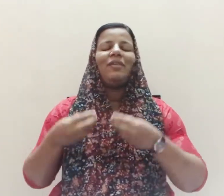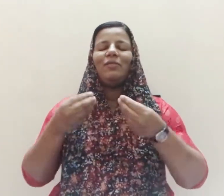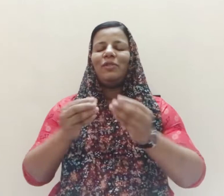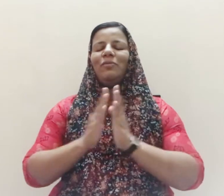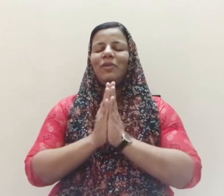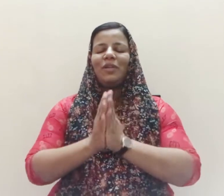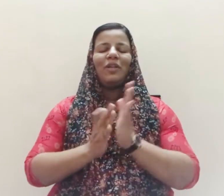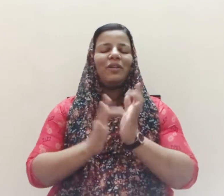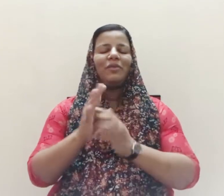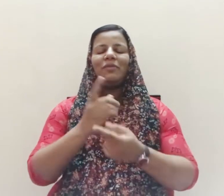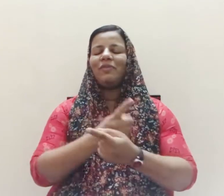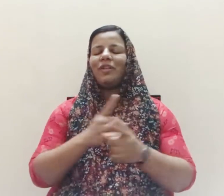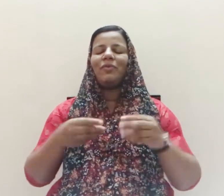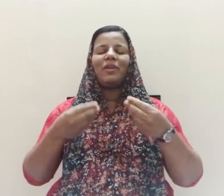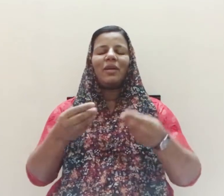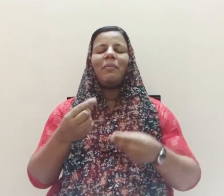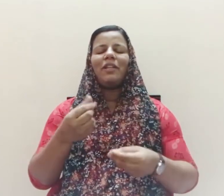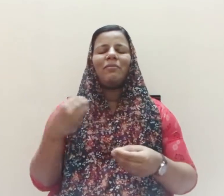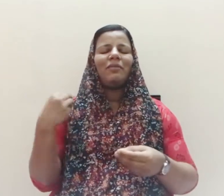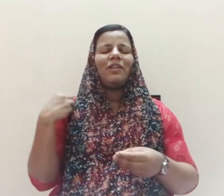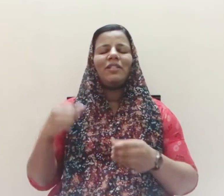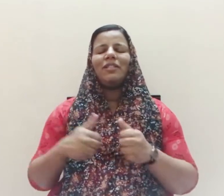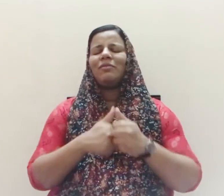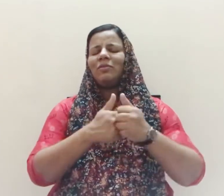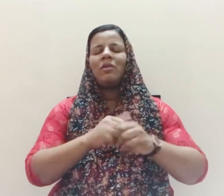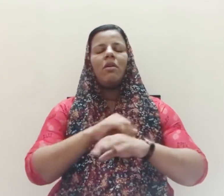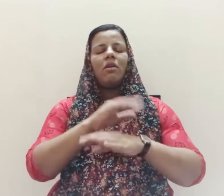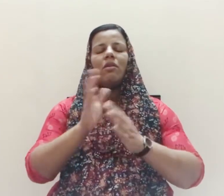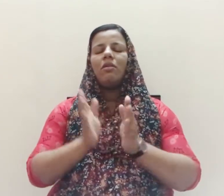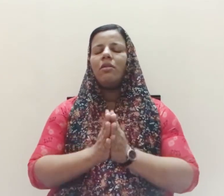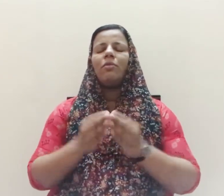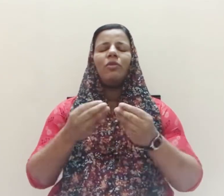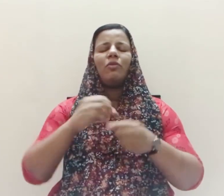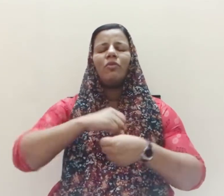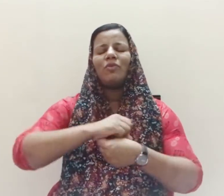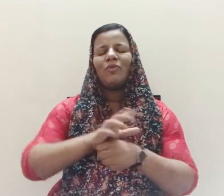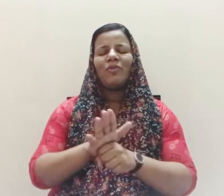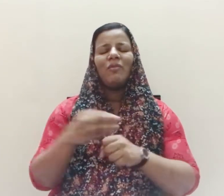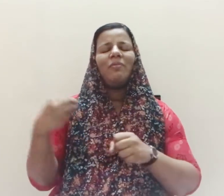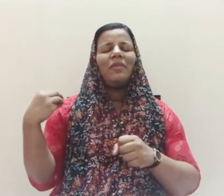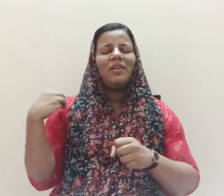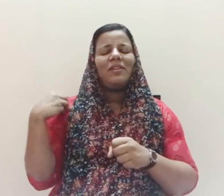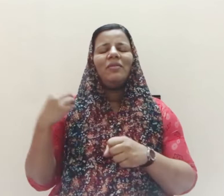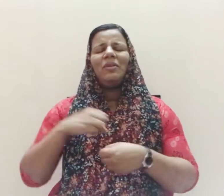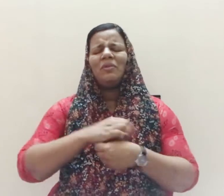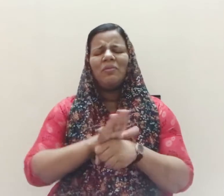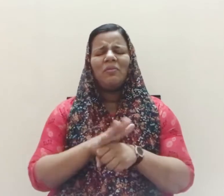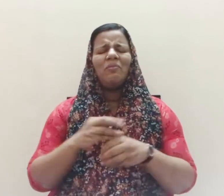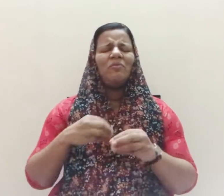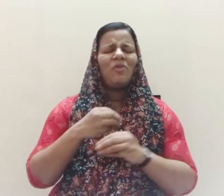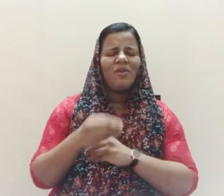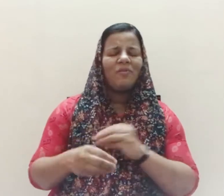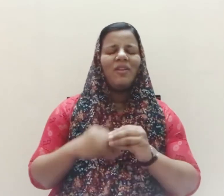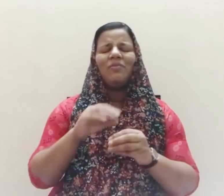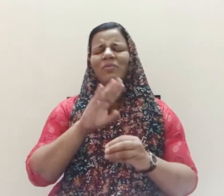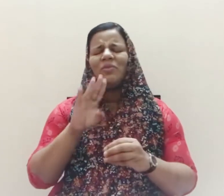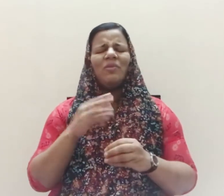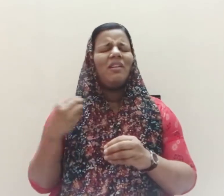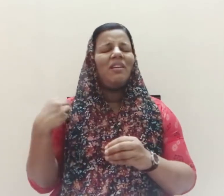കർത്താവ്. വിടുവിക്കണമേ. സാമ്പത്തിക ബുദ്ധിമുട്ടിലൂടെ കടന്നു പോകുന്നവരുണ്ട് അമേൻ. കോവിഡിനാൽ ഭാരപ്പെട്ട്, കോവിഡിൻ്റെ ബുദ്ധിമുട്ട്, രോഗത്താൽ ഭാരപ്പെടുന്നവരുണ്ട്, അവരെ